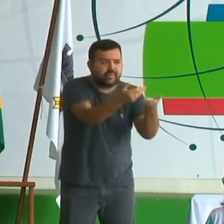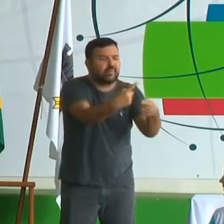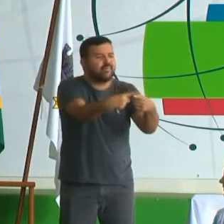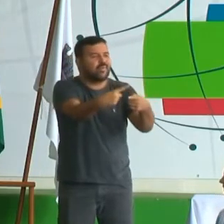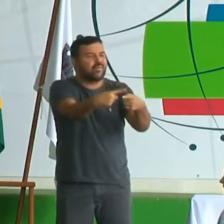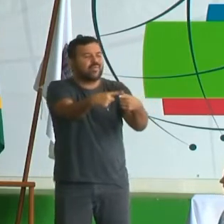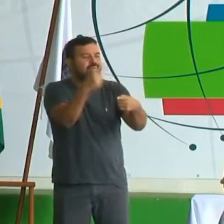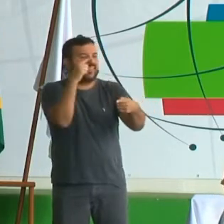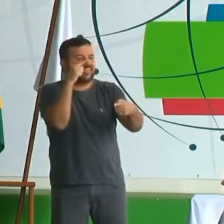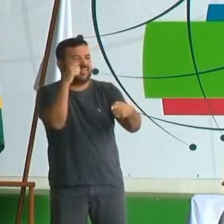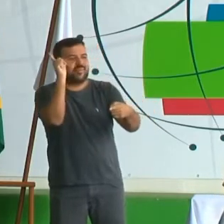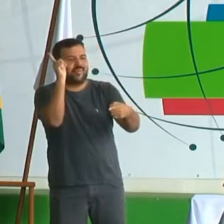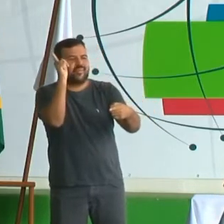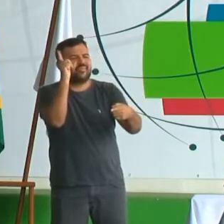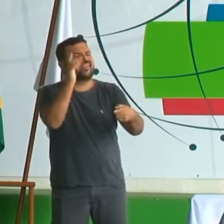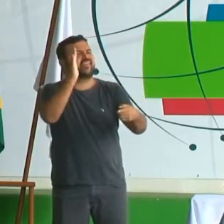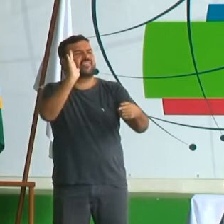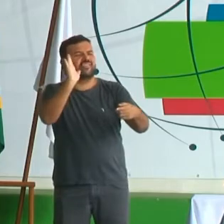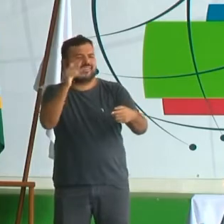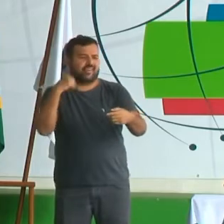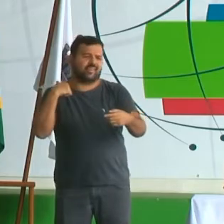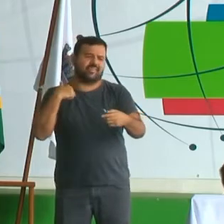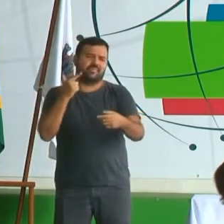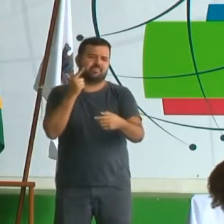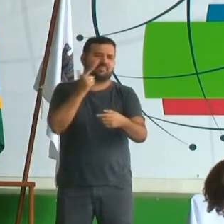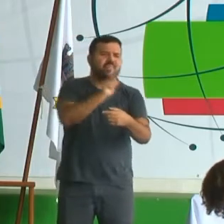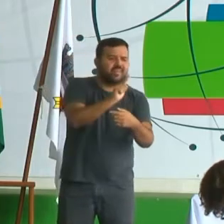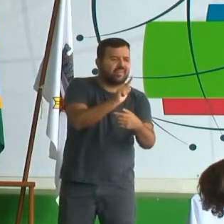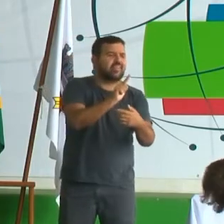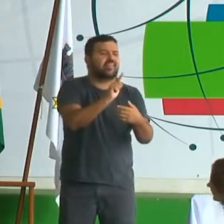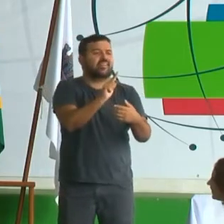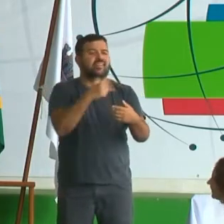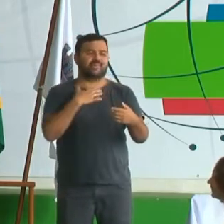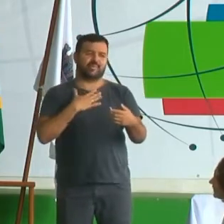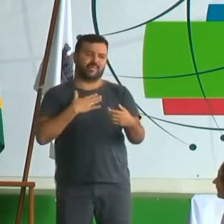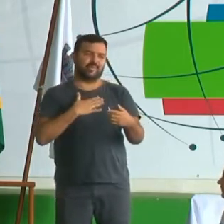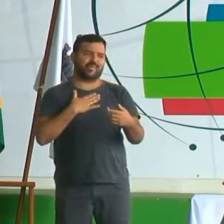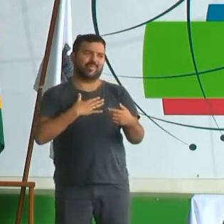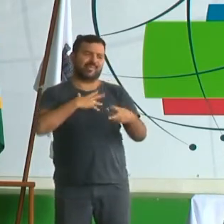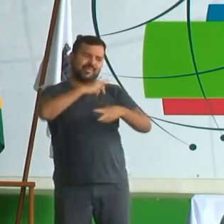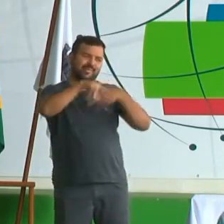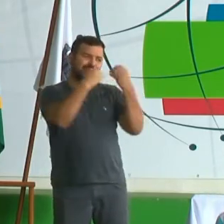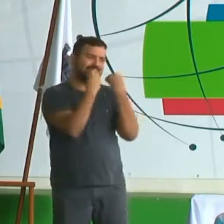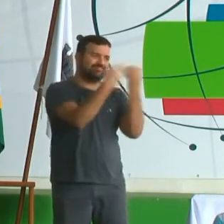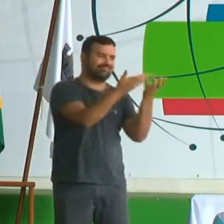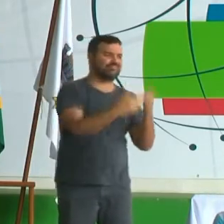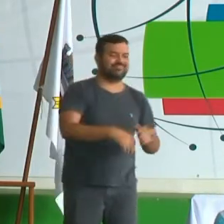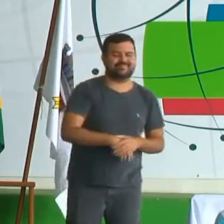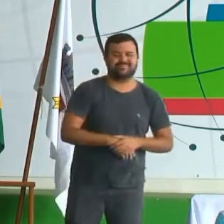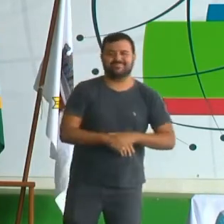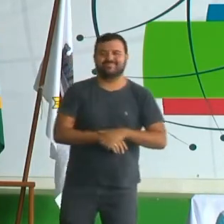porque ontem eu ganhei um sorteio e eu gostaria de fazer a doação.